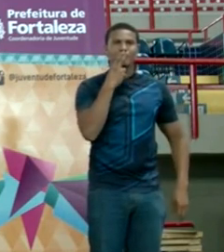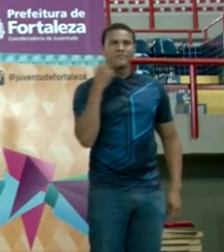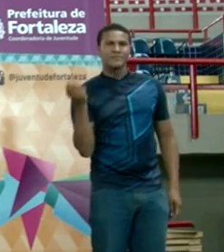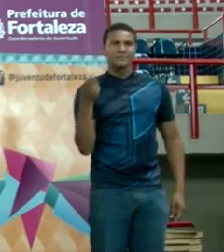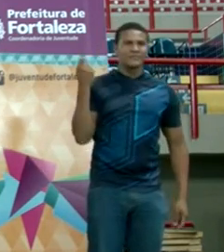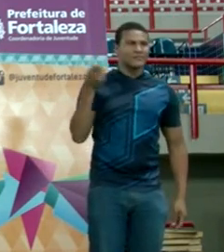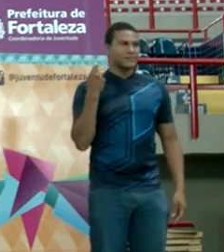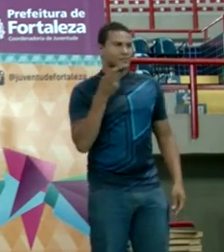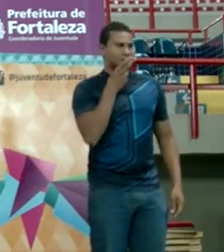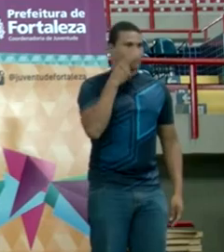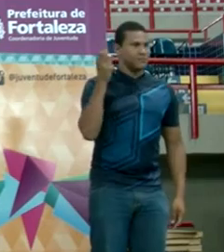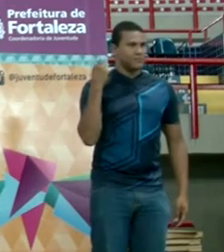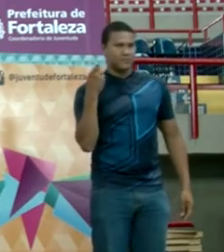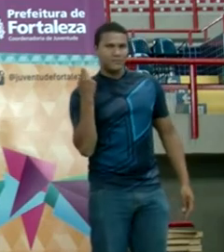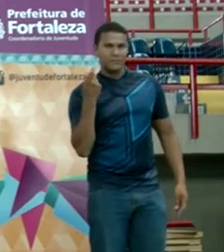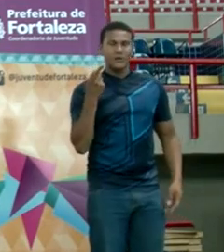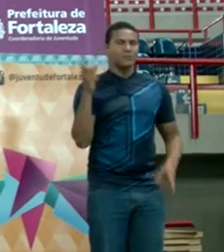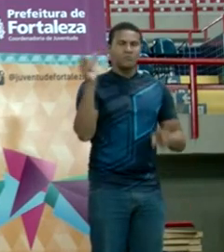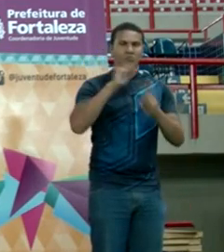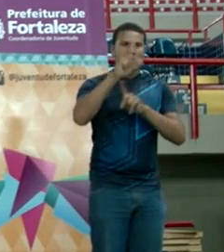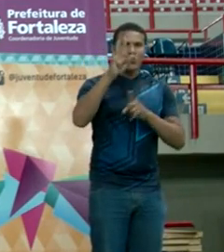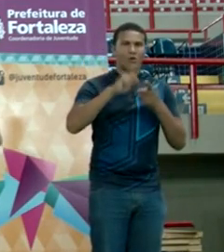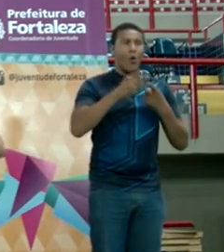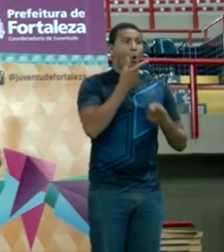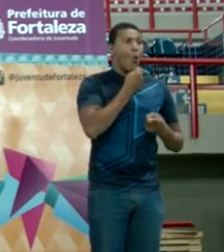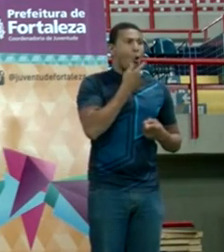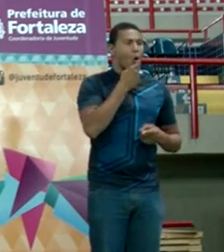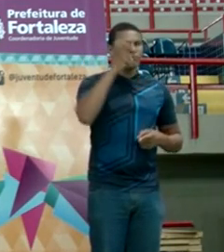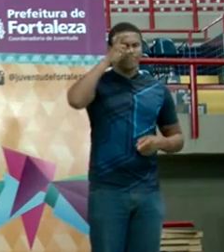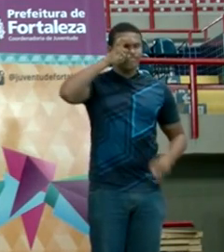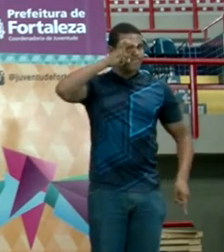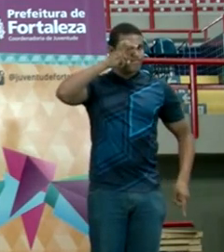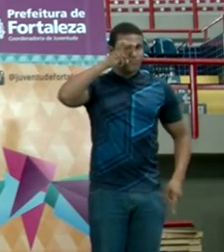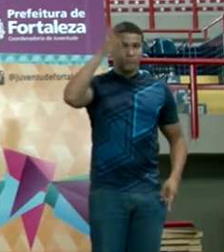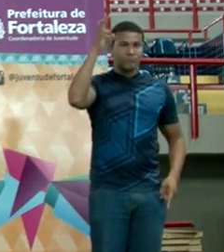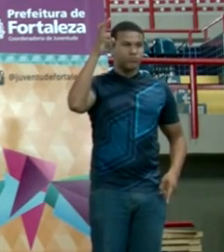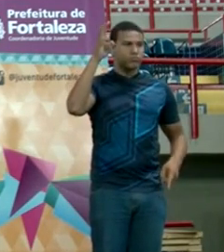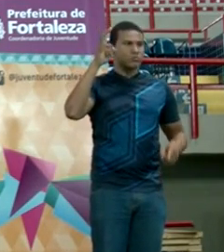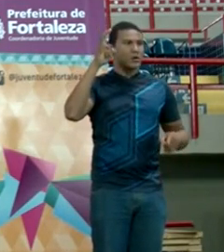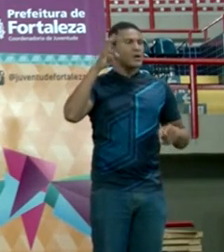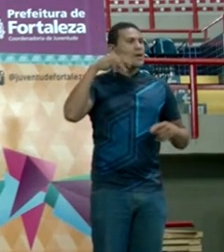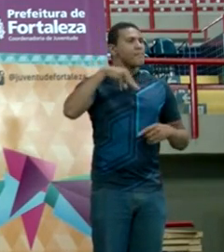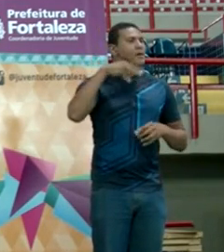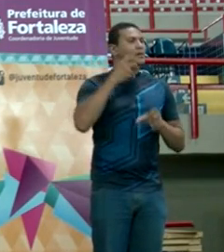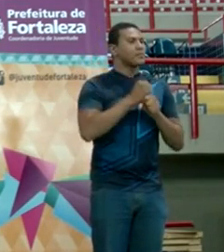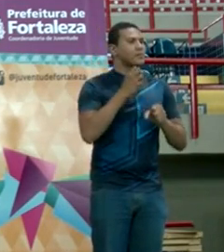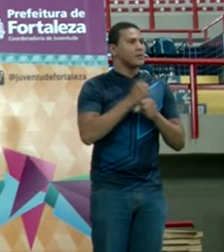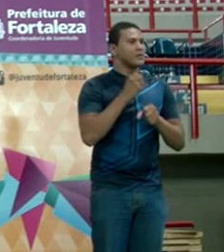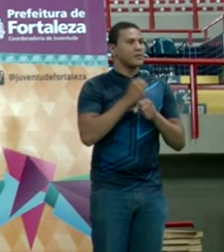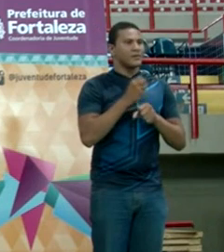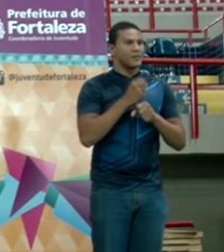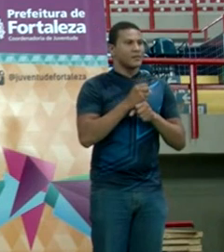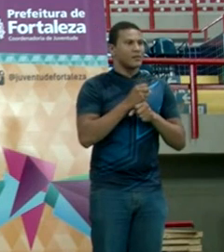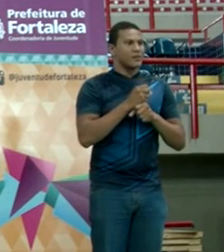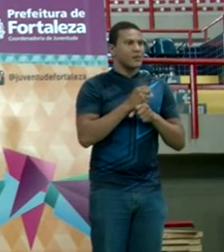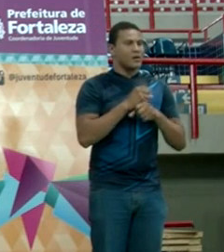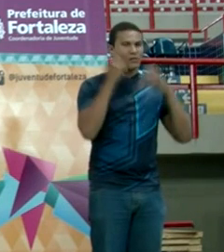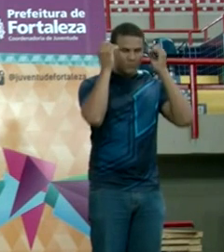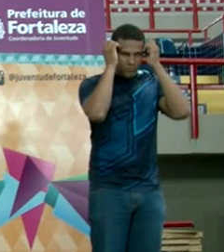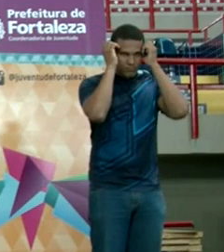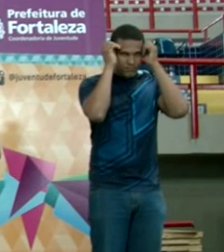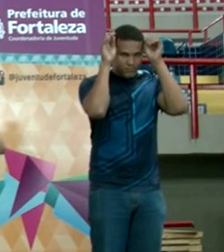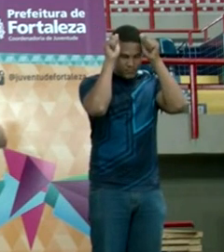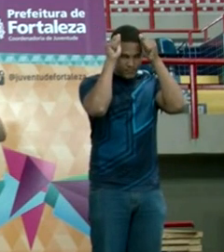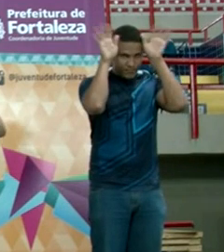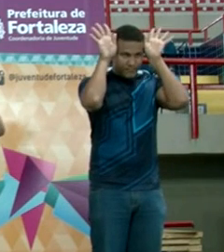Chaplin foi expulso, o Einstein foi expulso, tá? Acusados de comunismo, tá